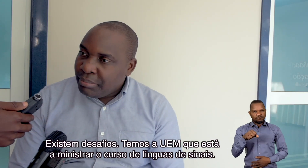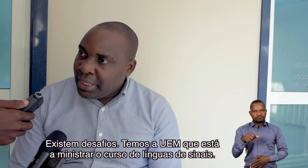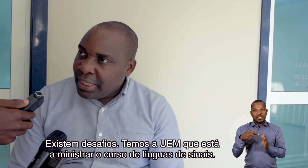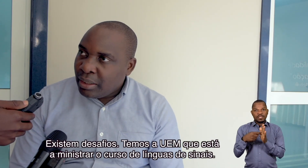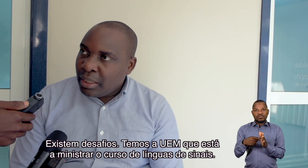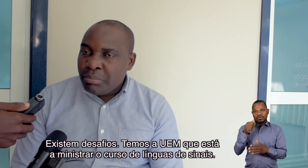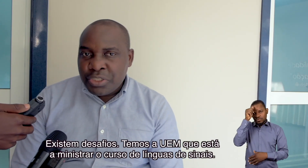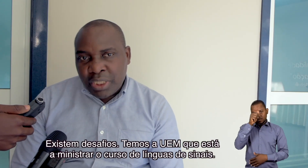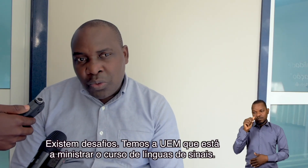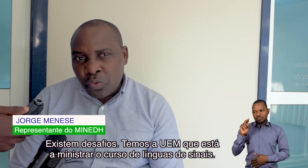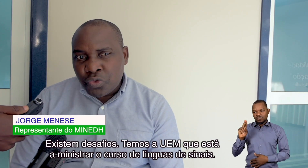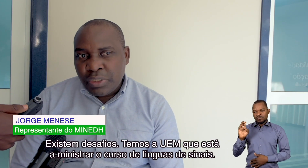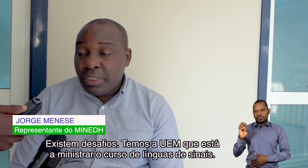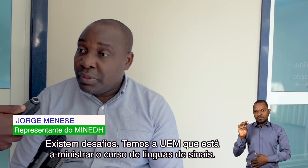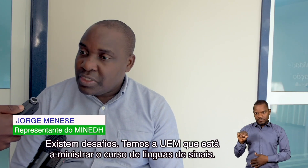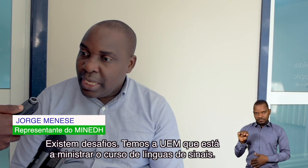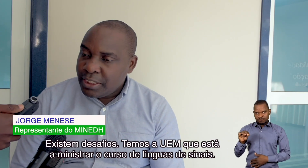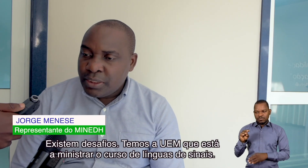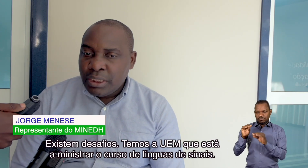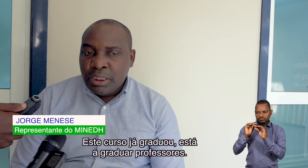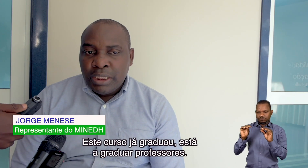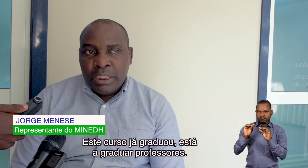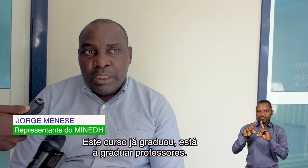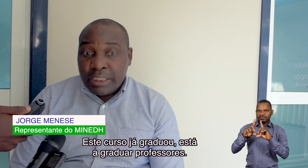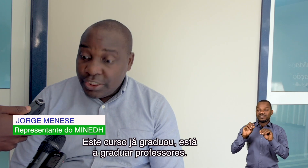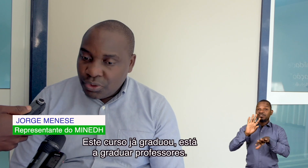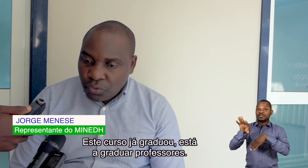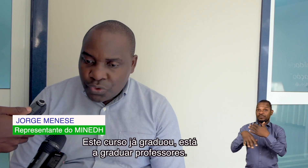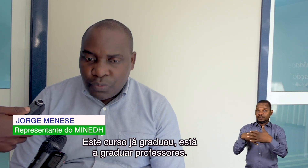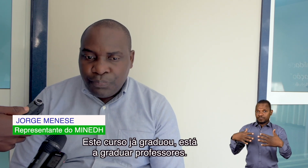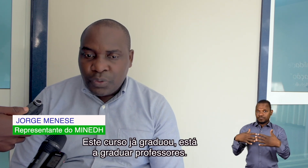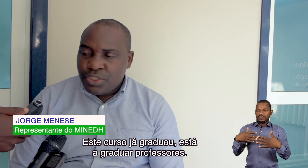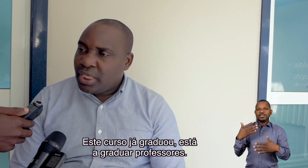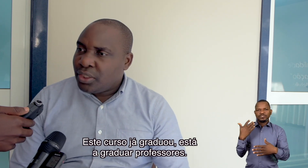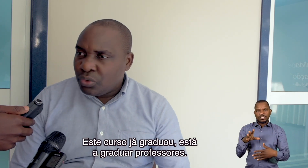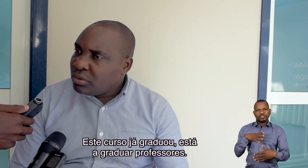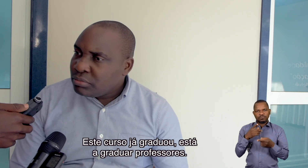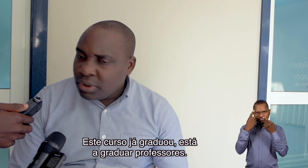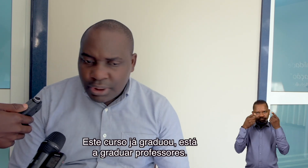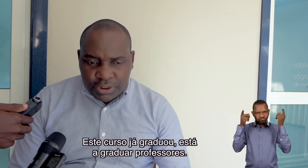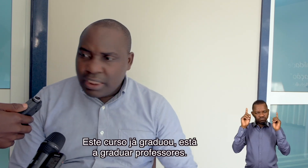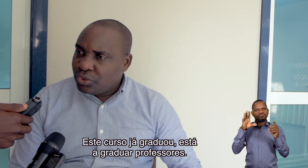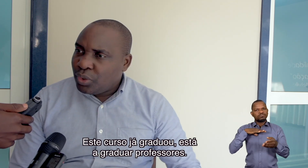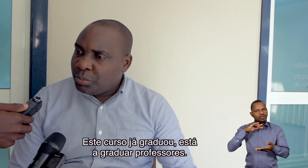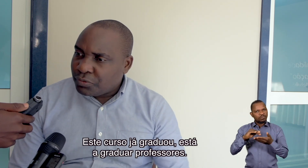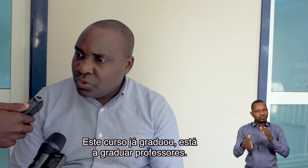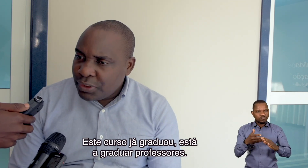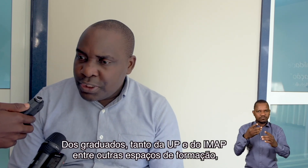também a administrar o curso de língua de sinais e que este curso já graduou, está a graduar professores